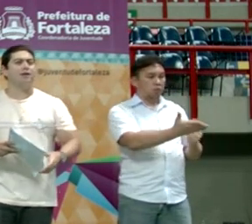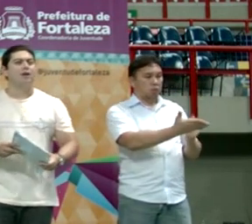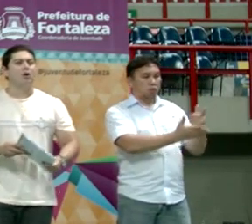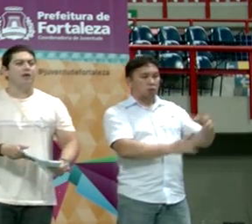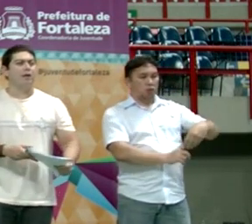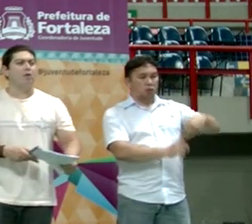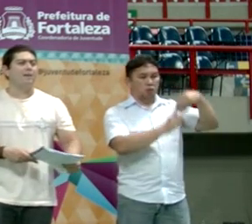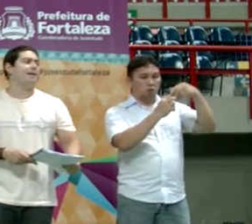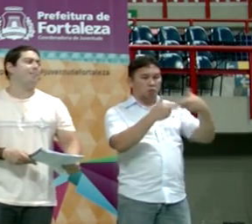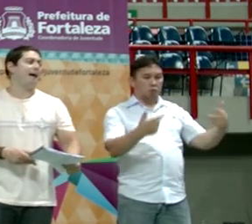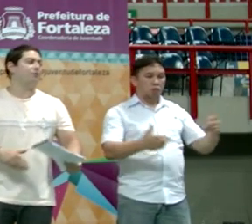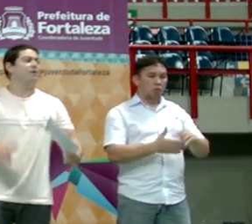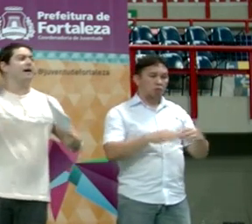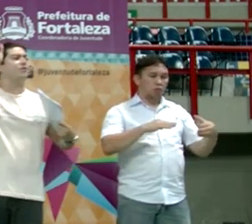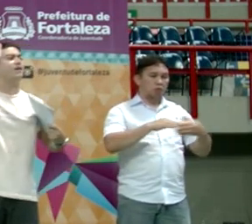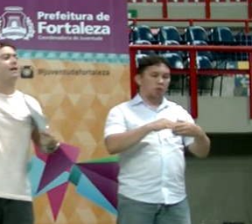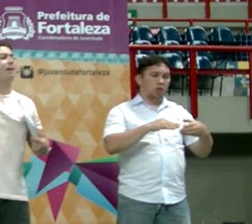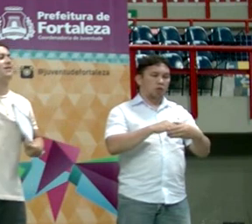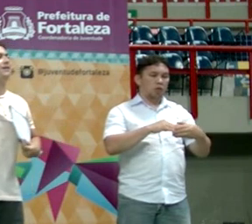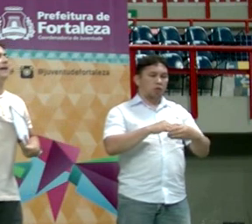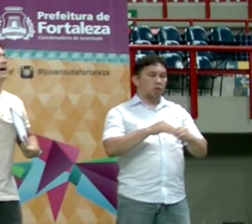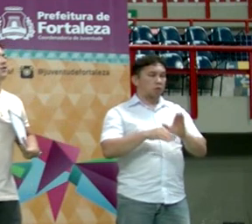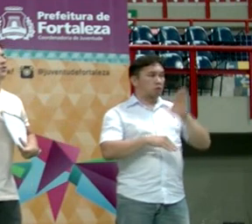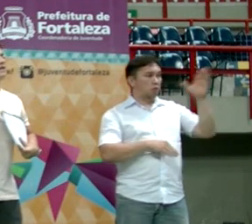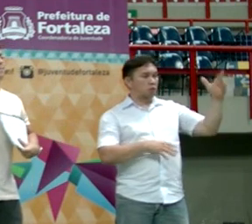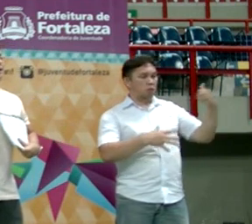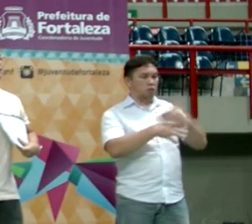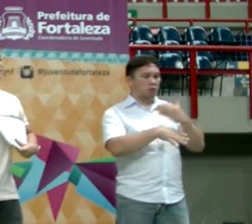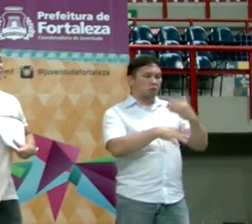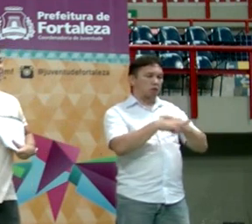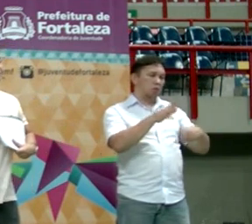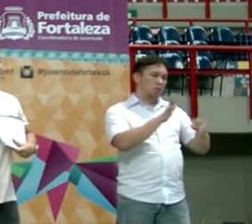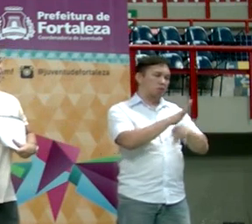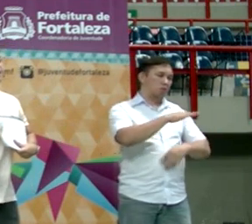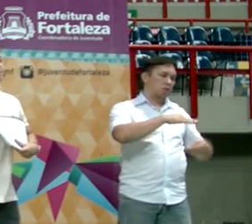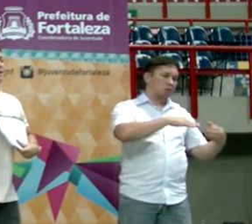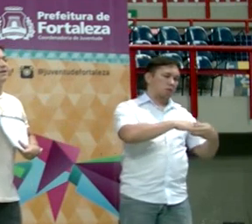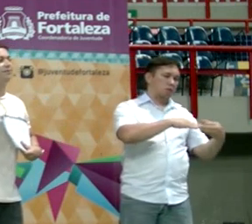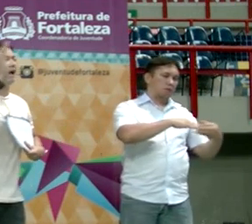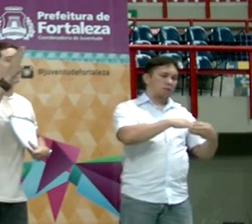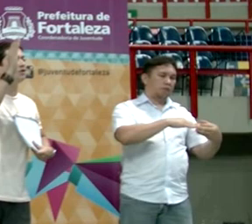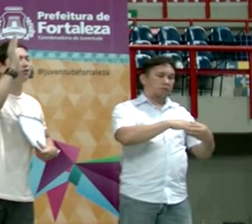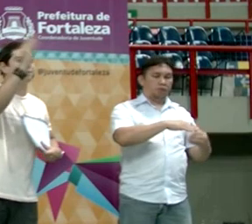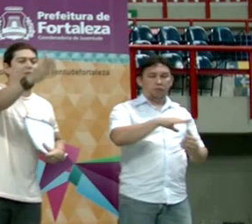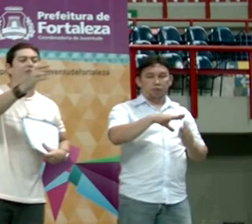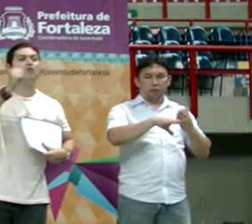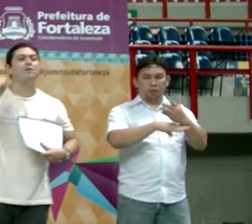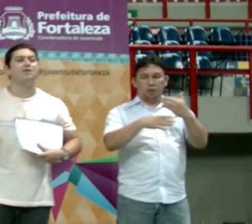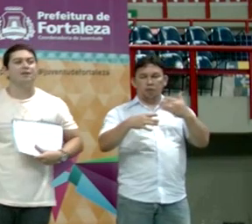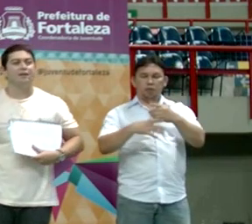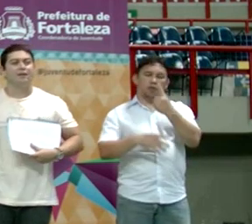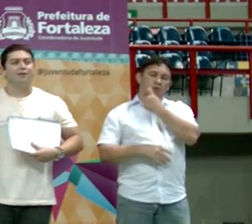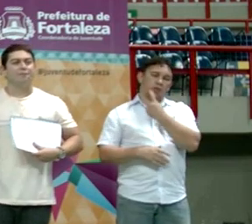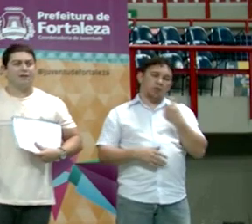só uma coisa. Onde é que compra sapato? Aí você ia para a cidade do sapato. Você ia para a cidade dos